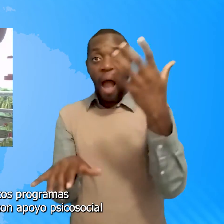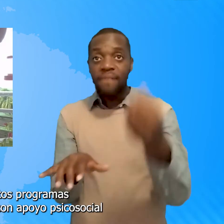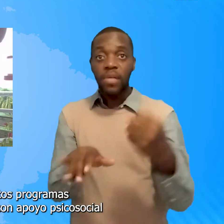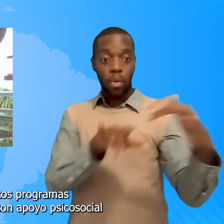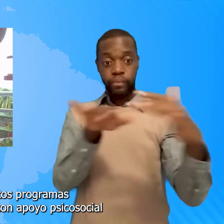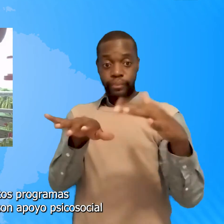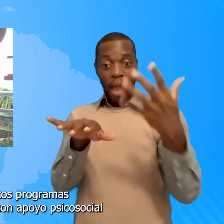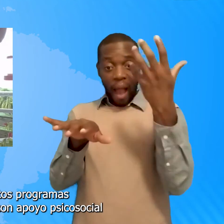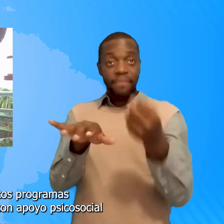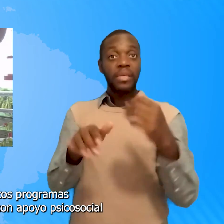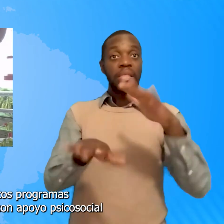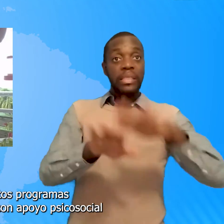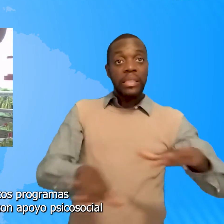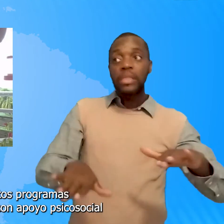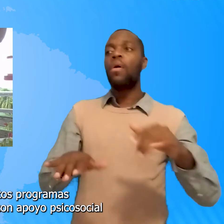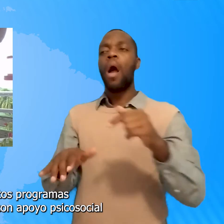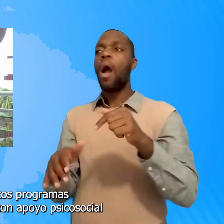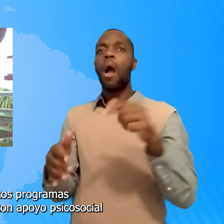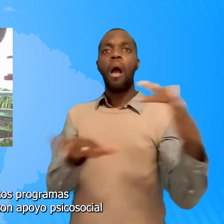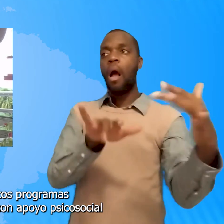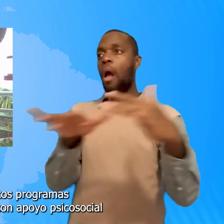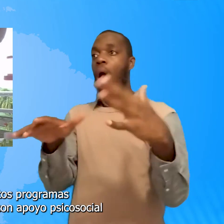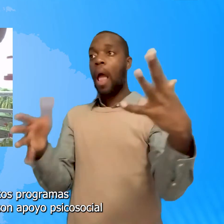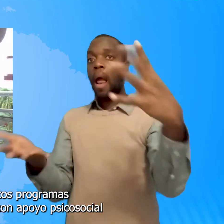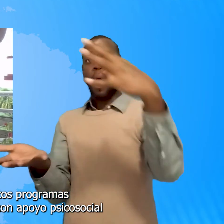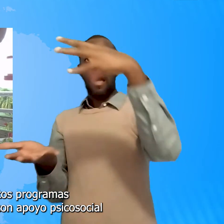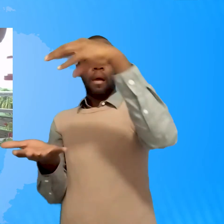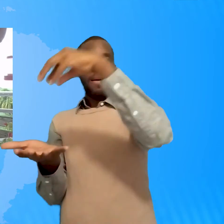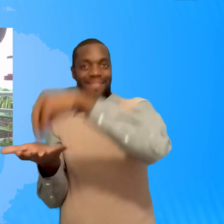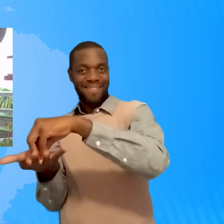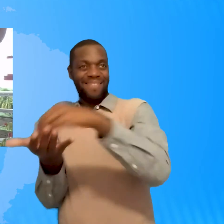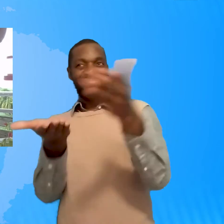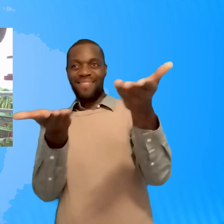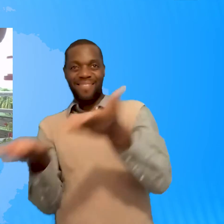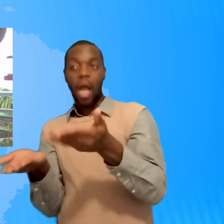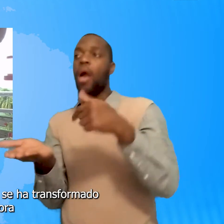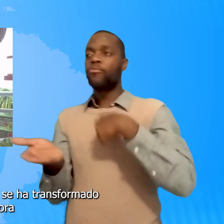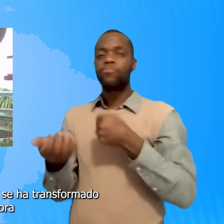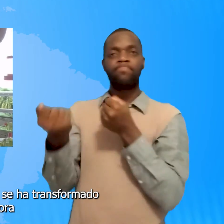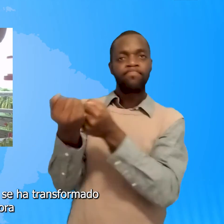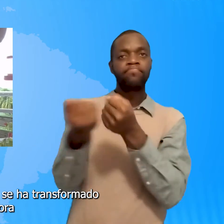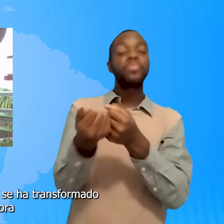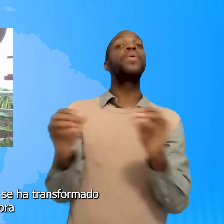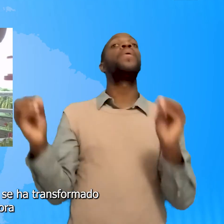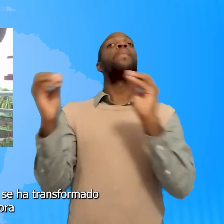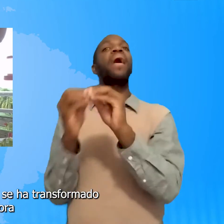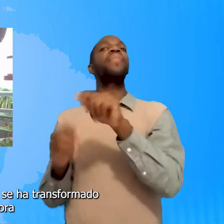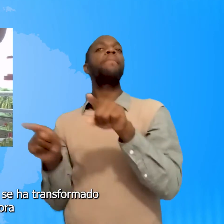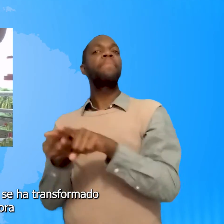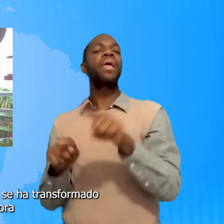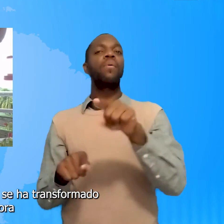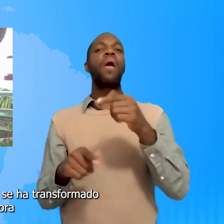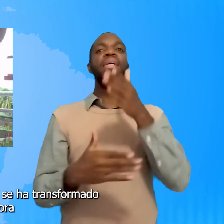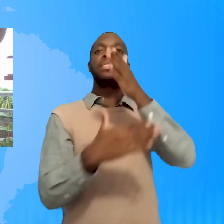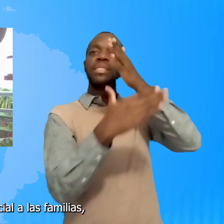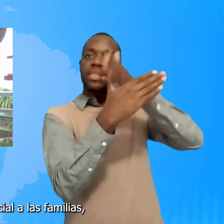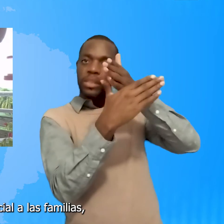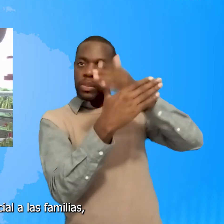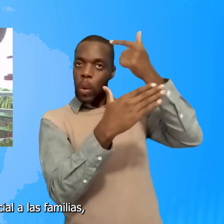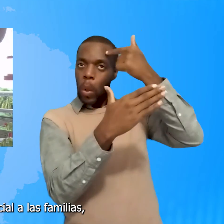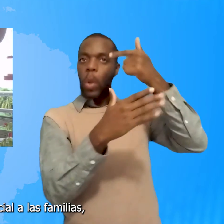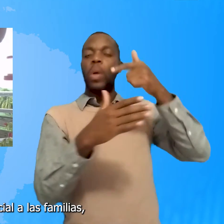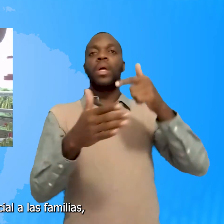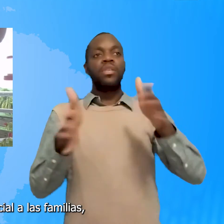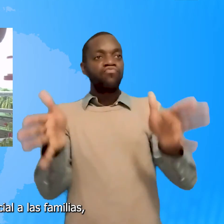estos programas que tienen que ver con apoyo psicosocial, en las escuelas, que se ha transformado ahora en